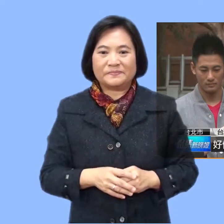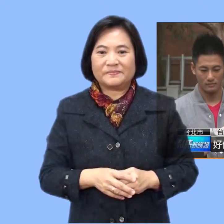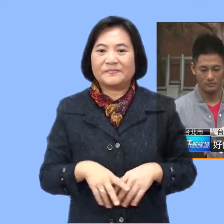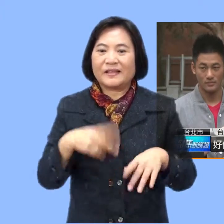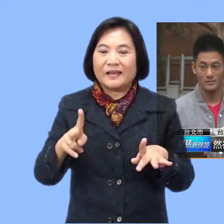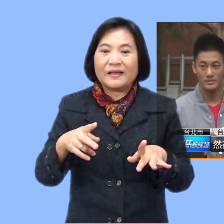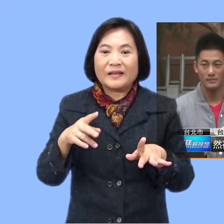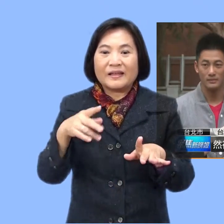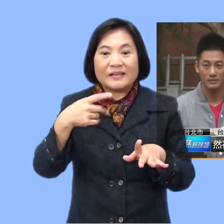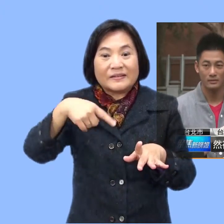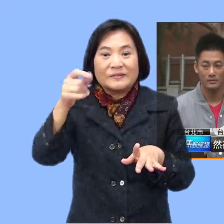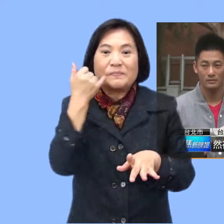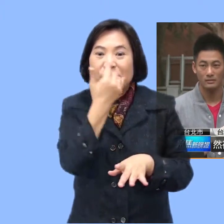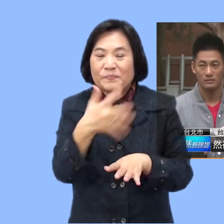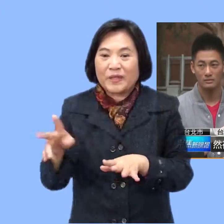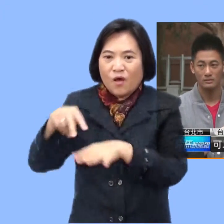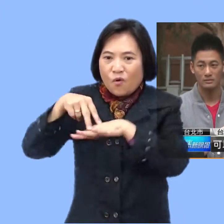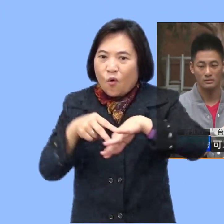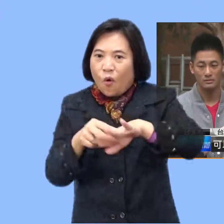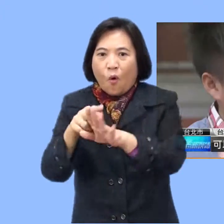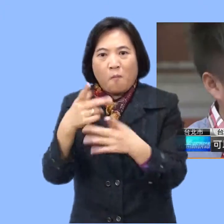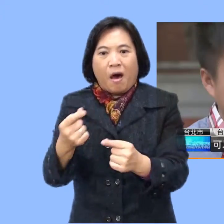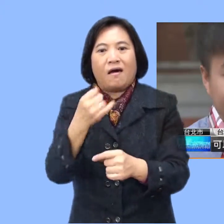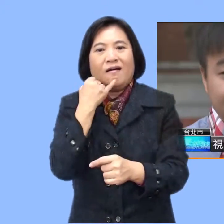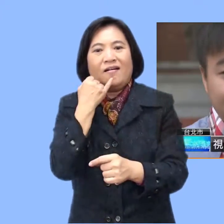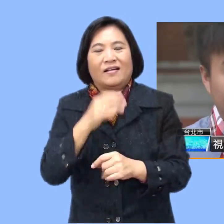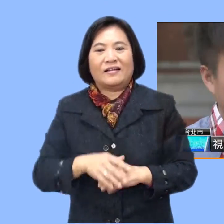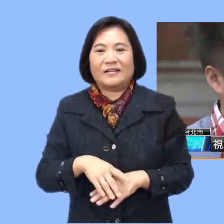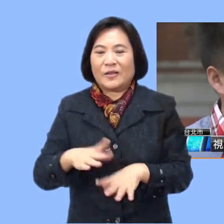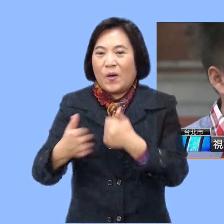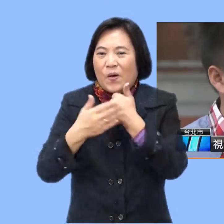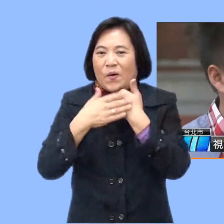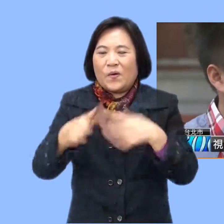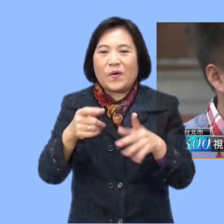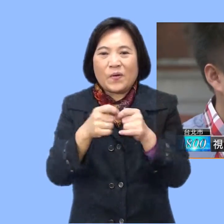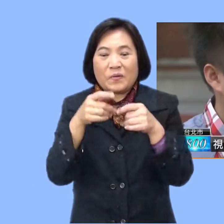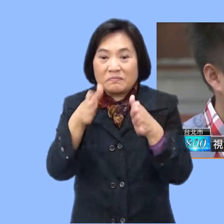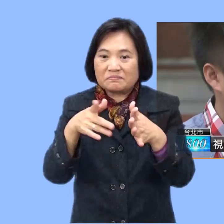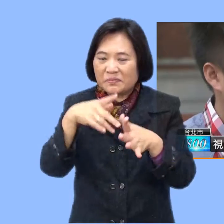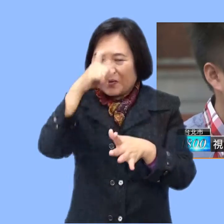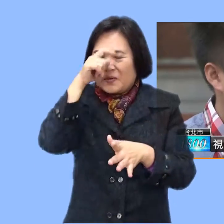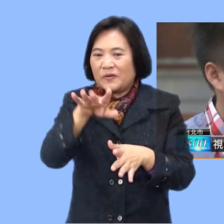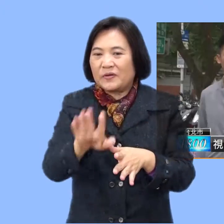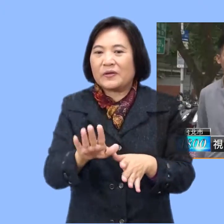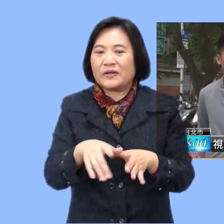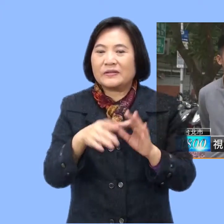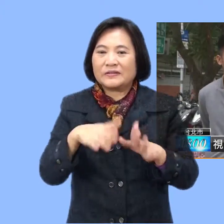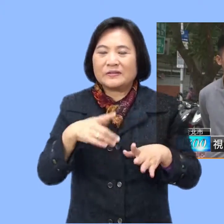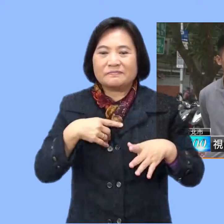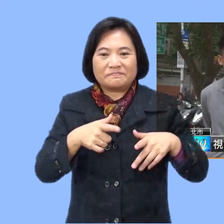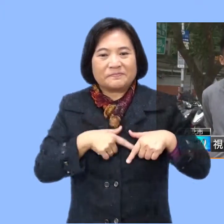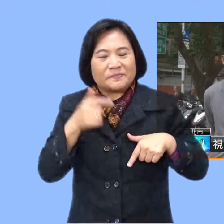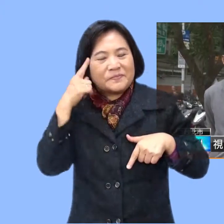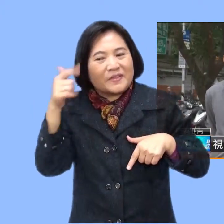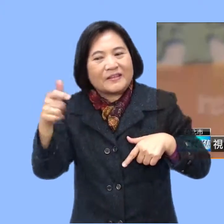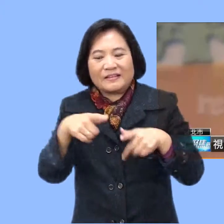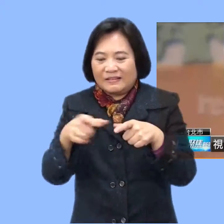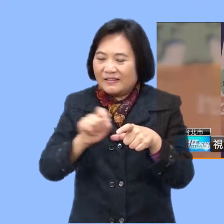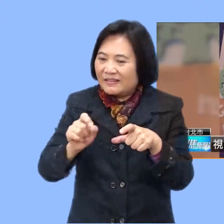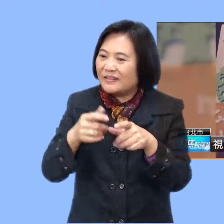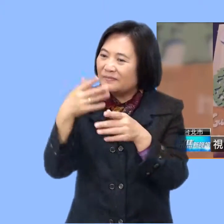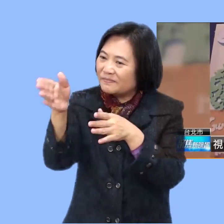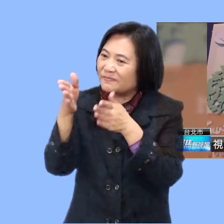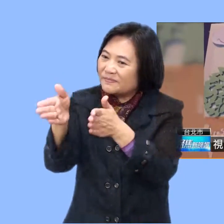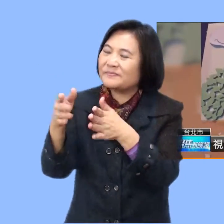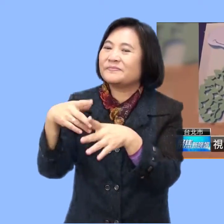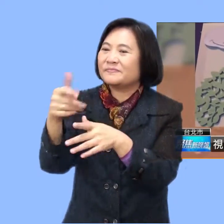起来，然后还是有机会可以冲好浪的感觉。 累积许多的鼓励，让吕冠霖对人生燃起希望，带着满心崇拜与感谢，不仅